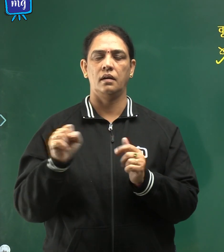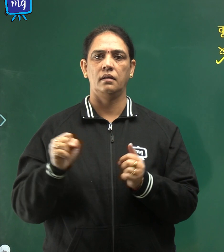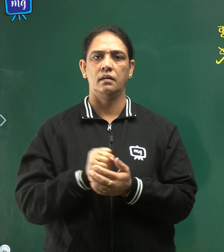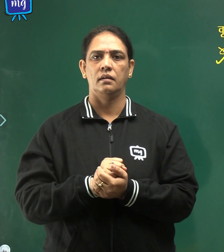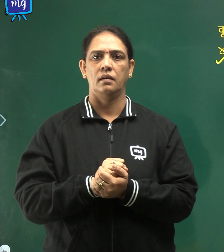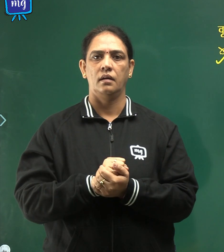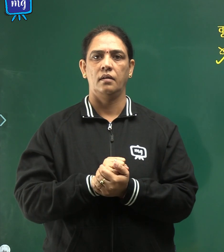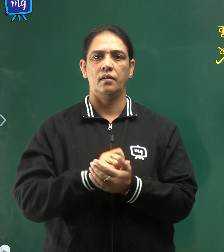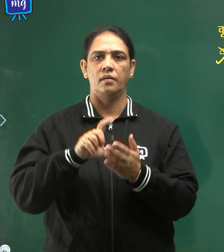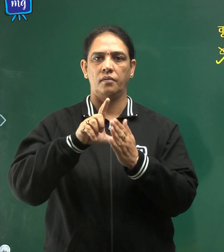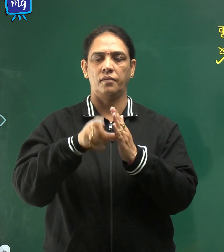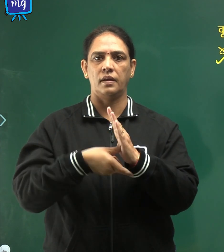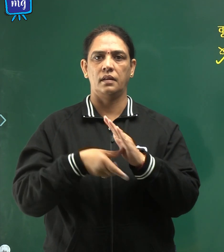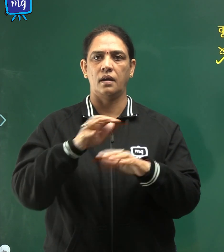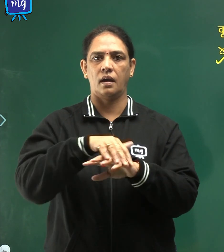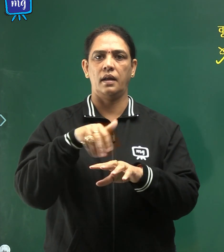वृत्त आलेख